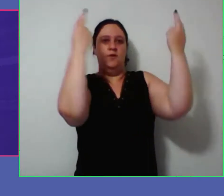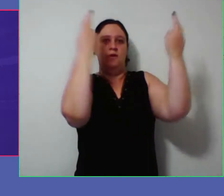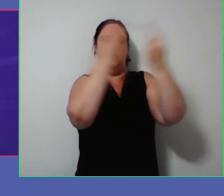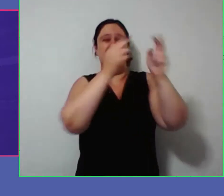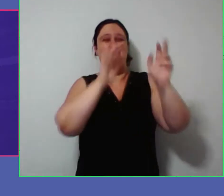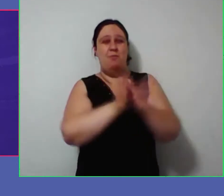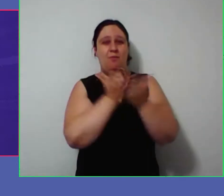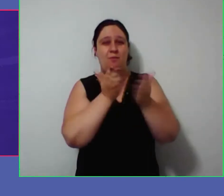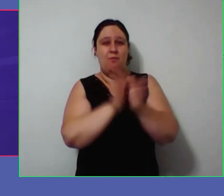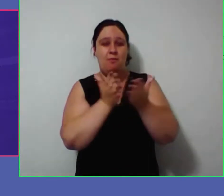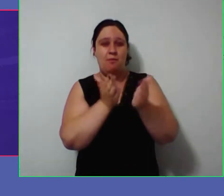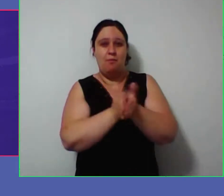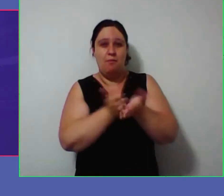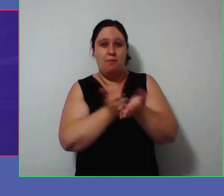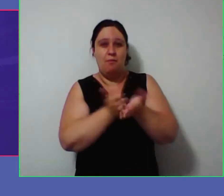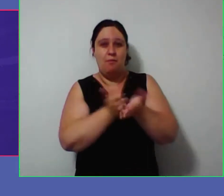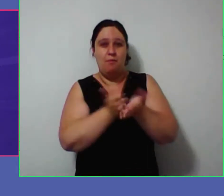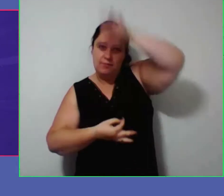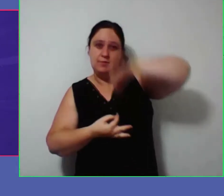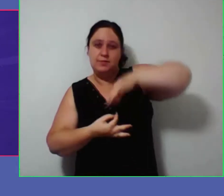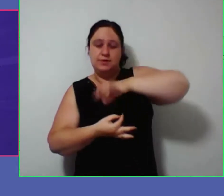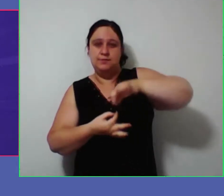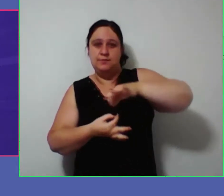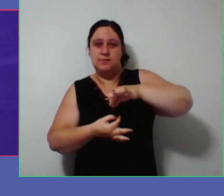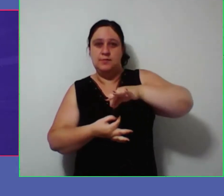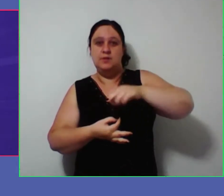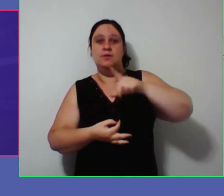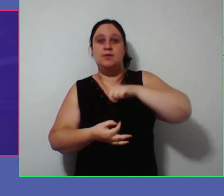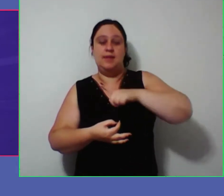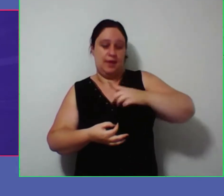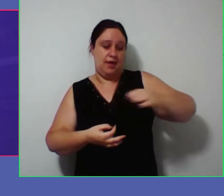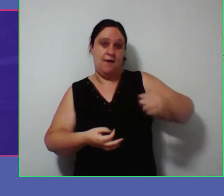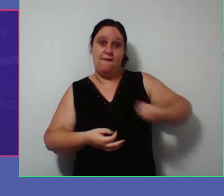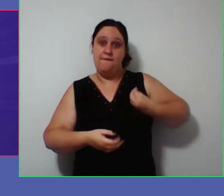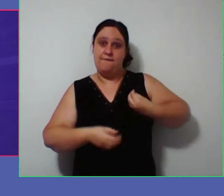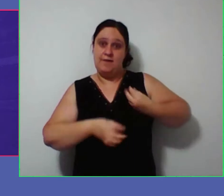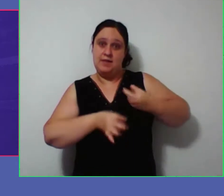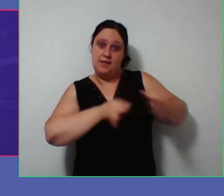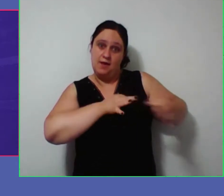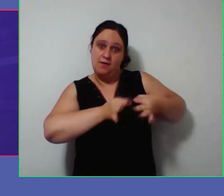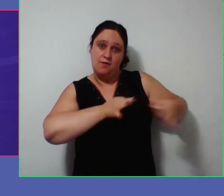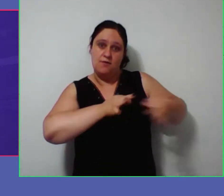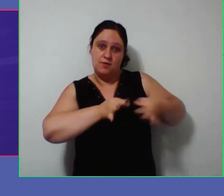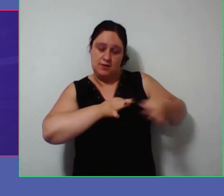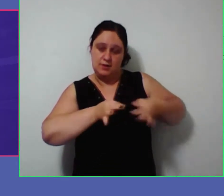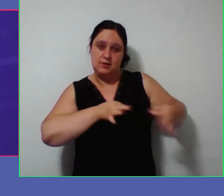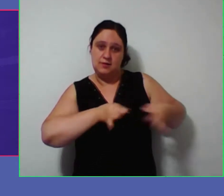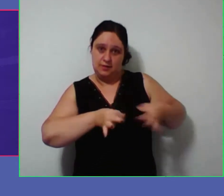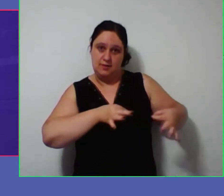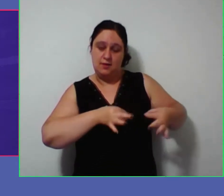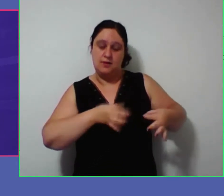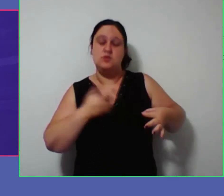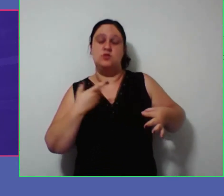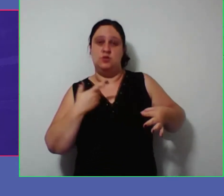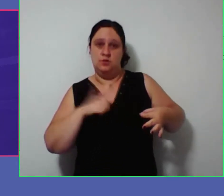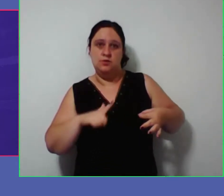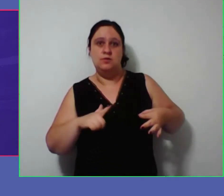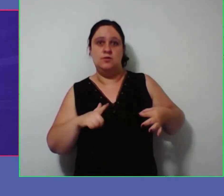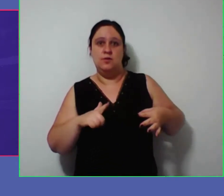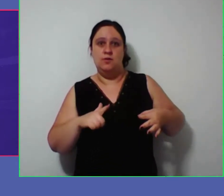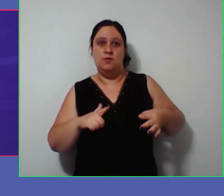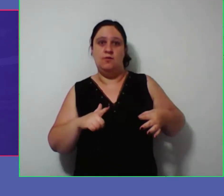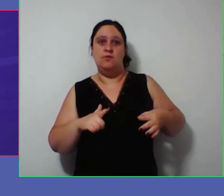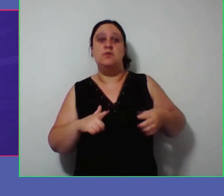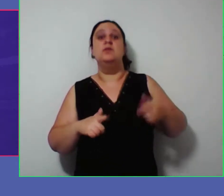reorganizada, terão a sua vida posta em ordem e novamente terá vida e